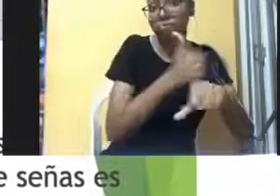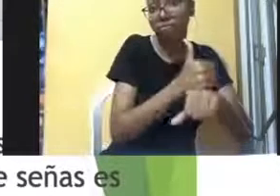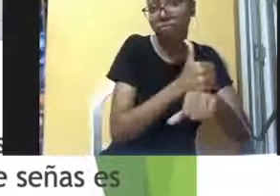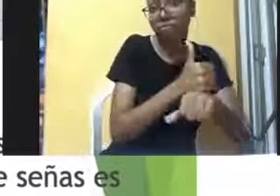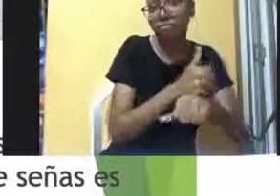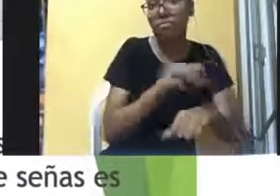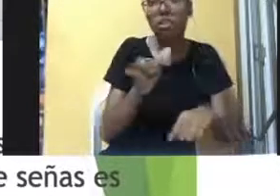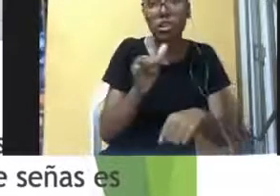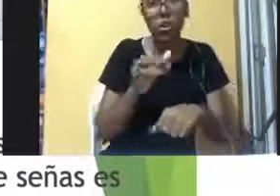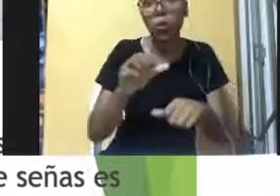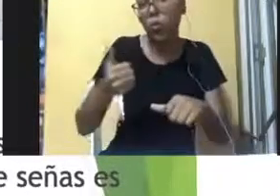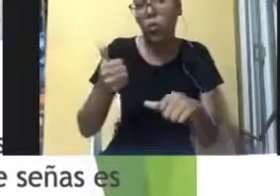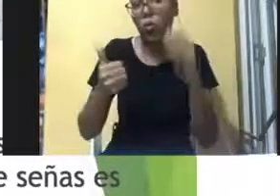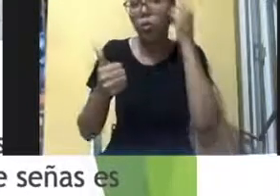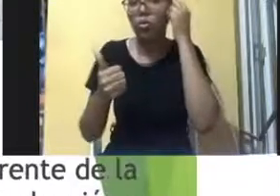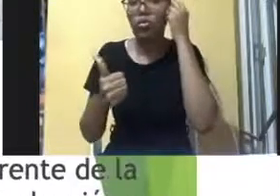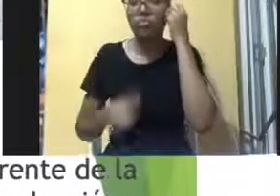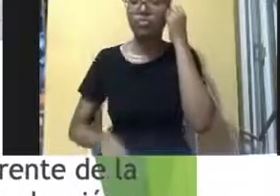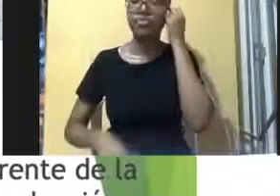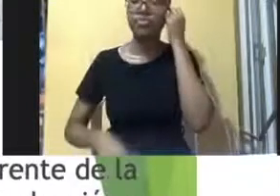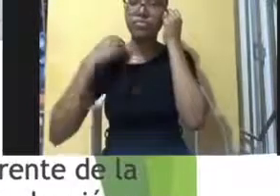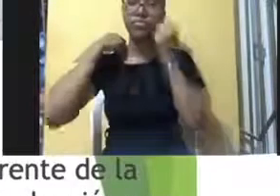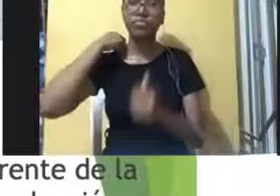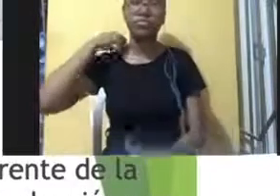el inglés y el francés.